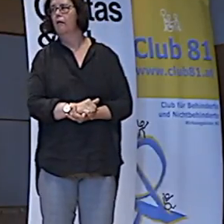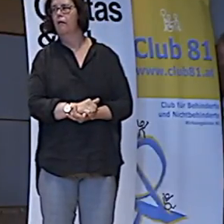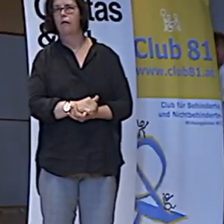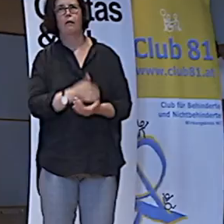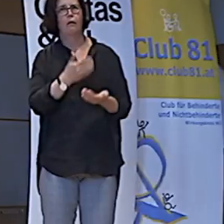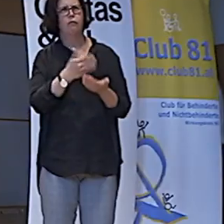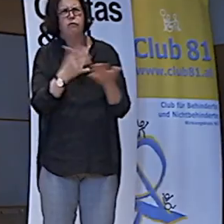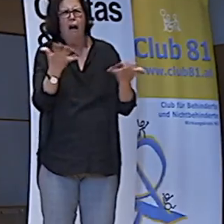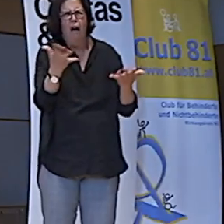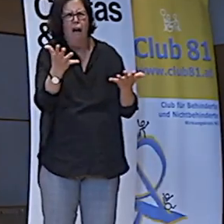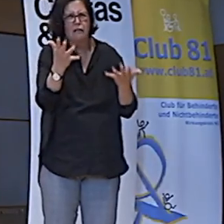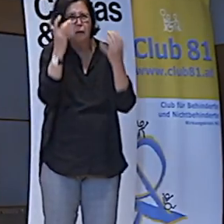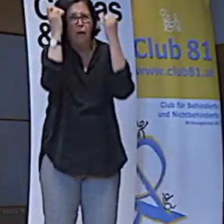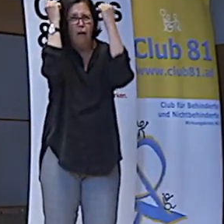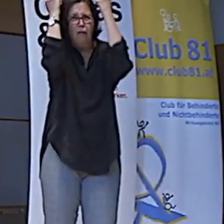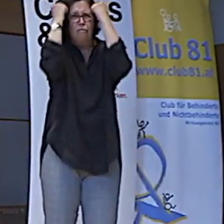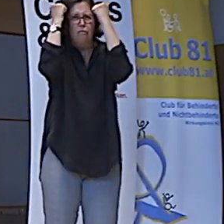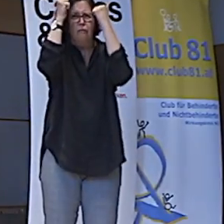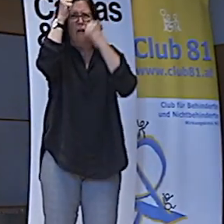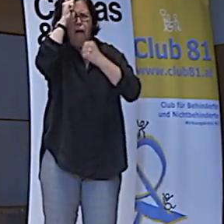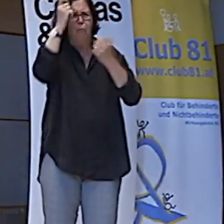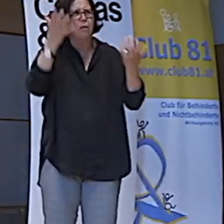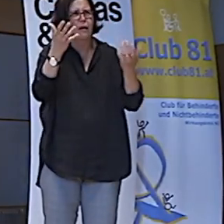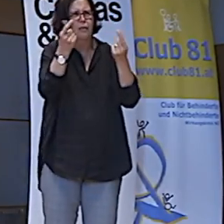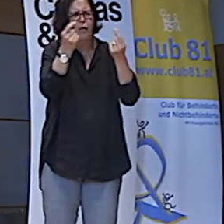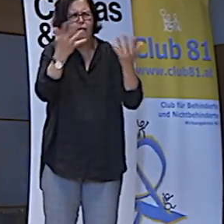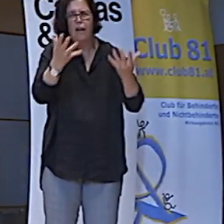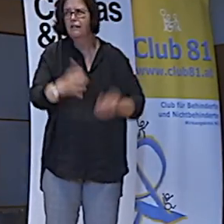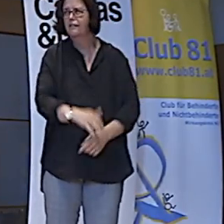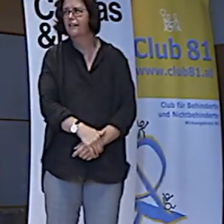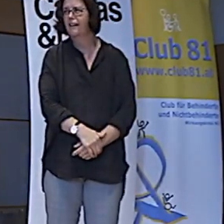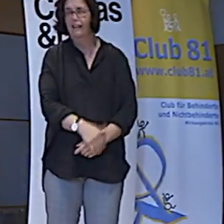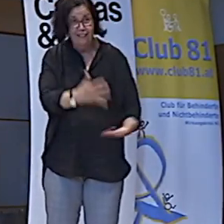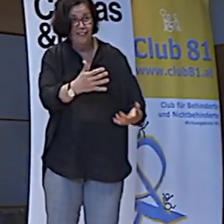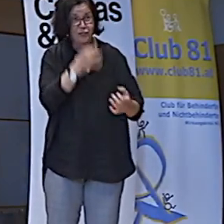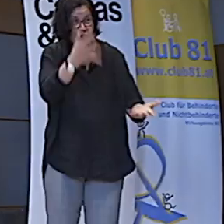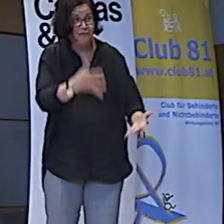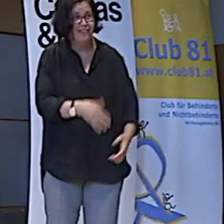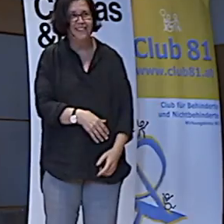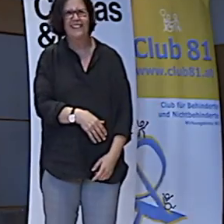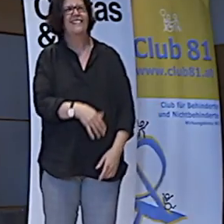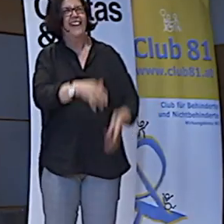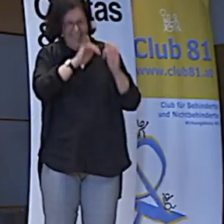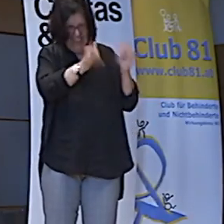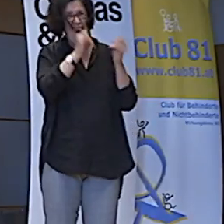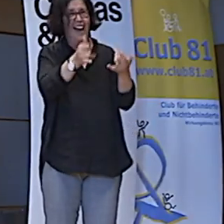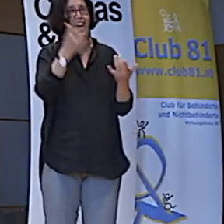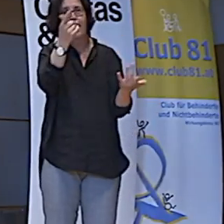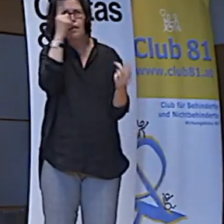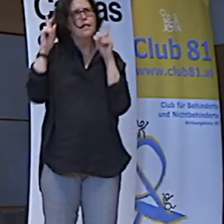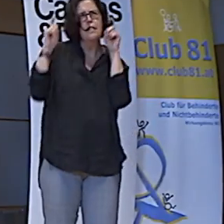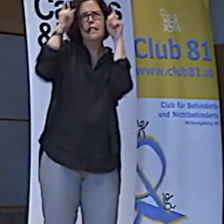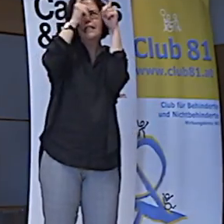was zur Hölle hat das mit dem Kappel aufzunehmen? Habe ich recht, das Kappel macht euch fertig.